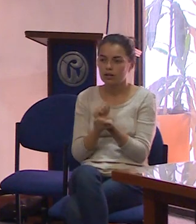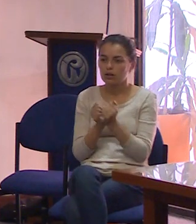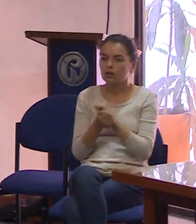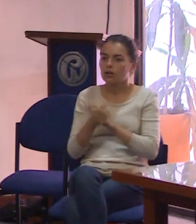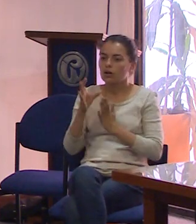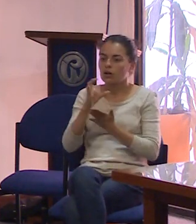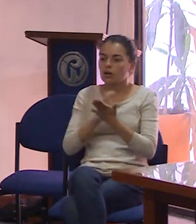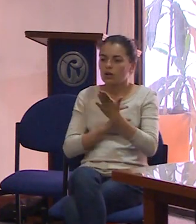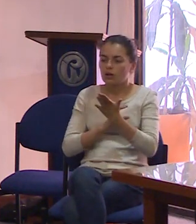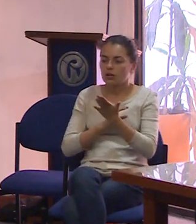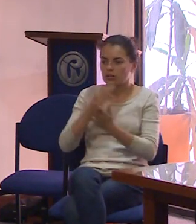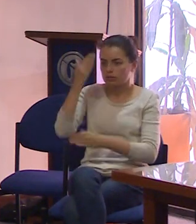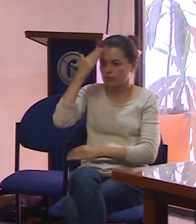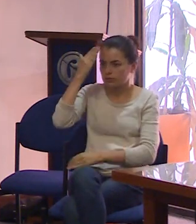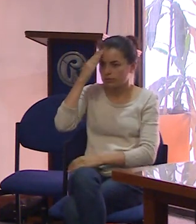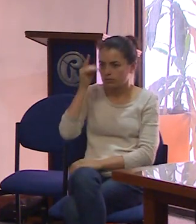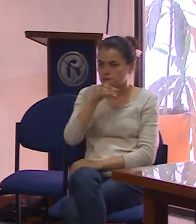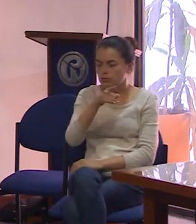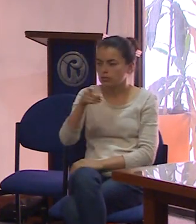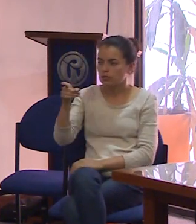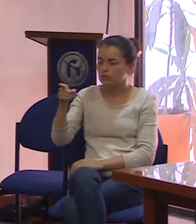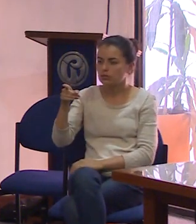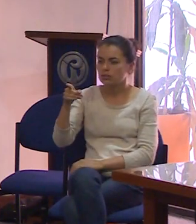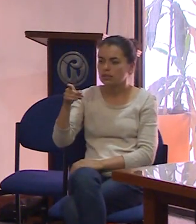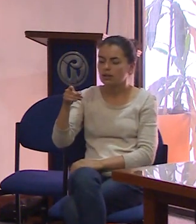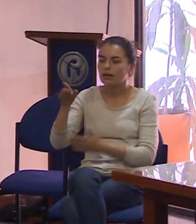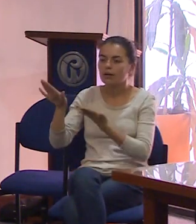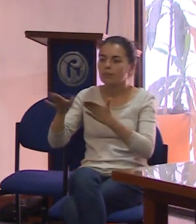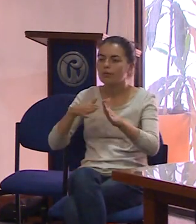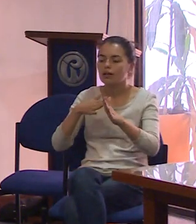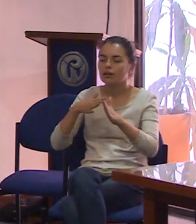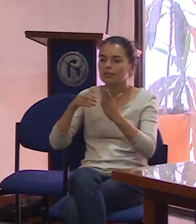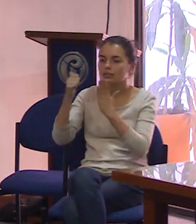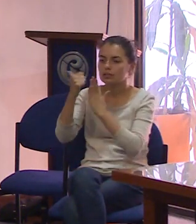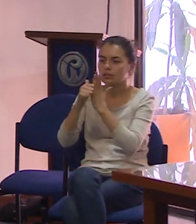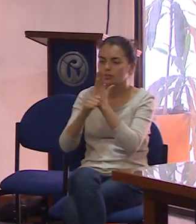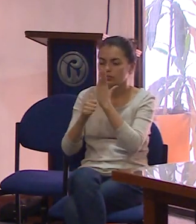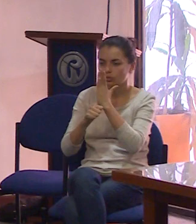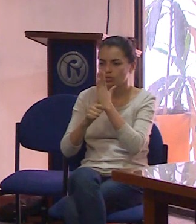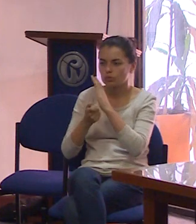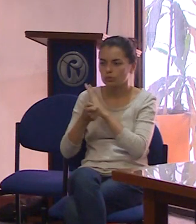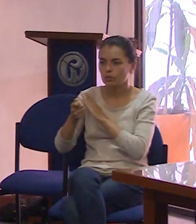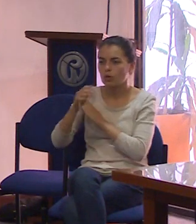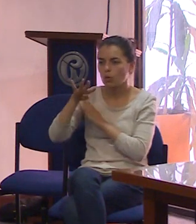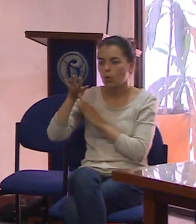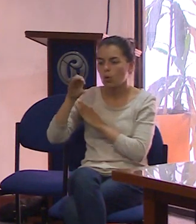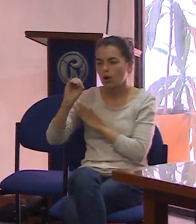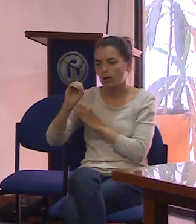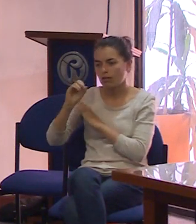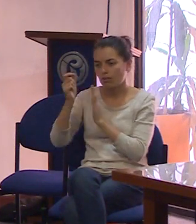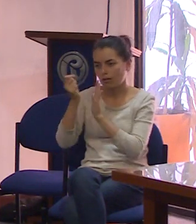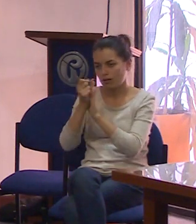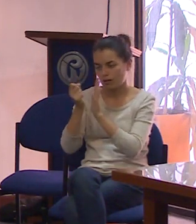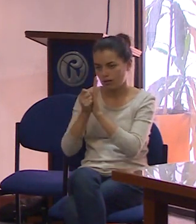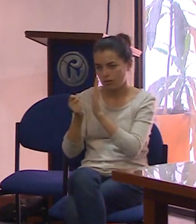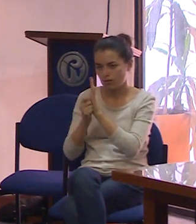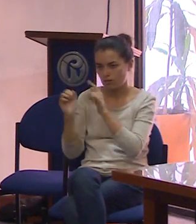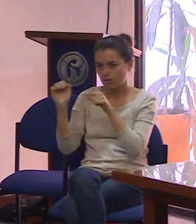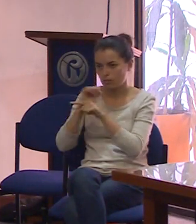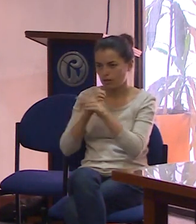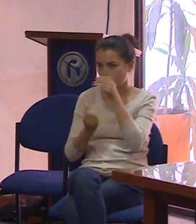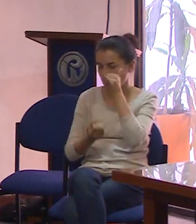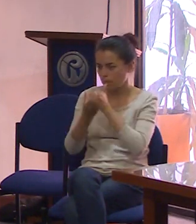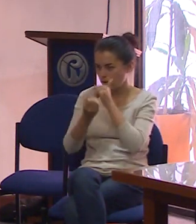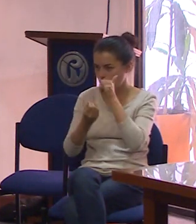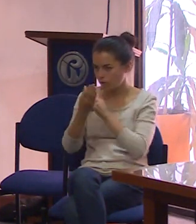saben ustedes que el próximo plan de estudio tiene 40 créditos de práctica pedagógica. Lo que vamos a hacer es legitimar lo que